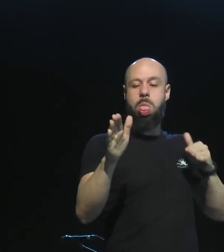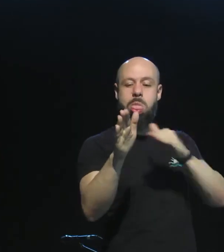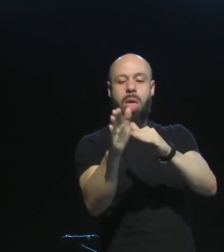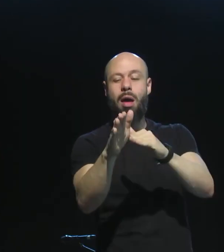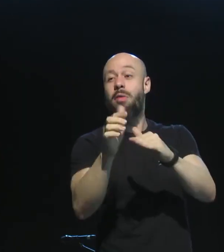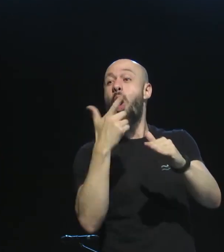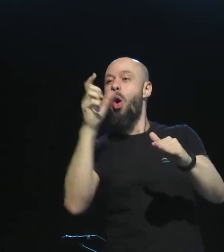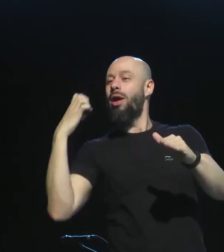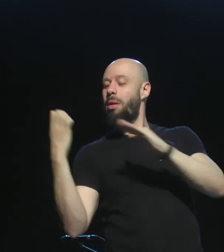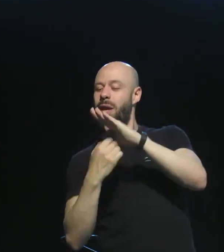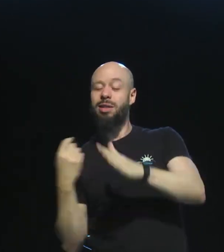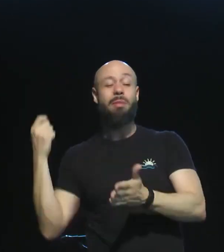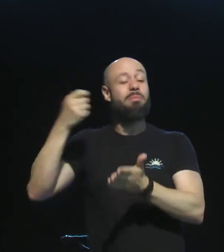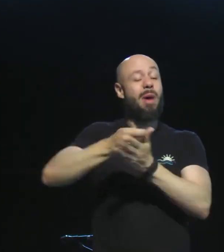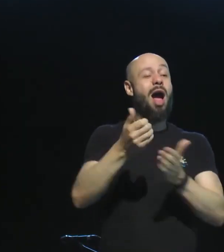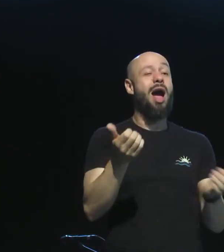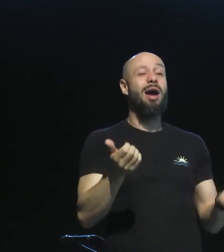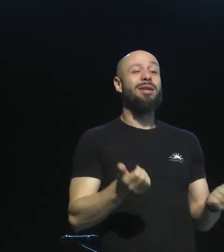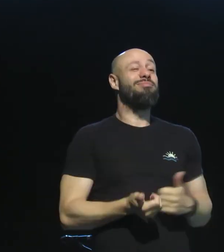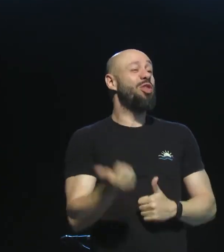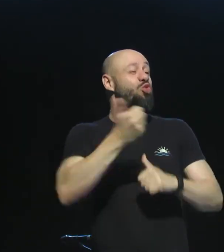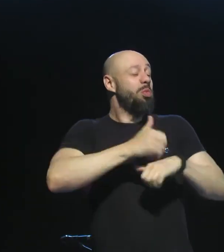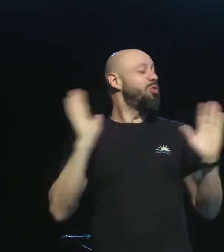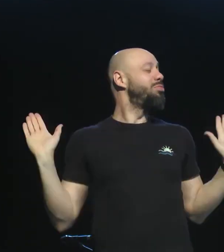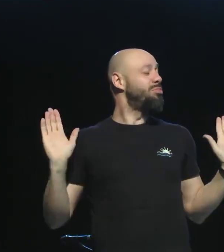abençoar esse amaldiçoado.